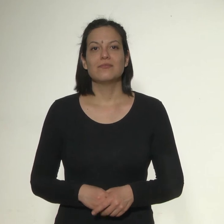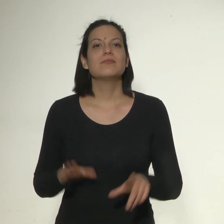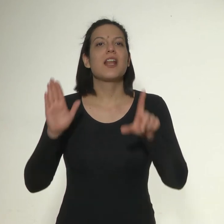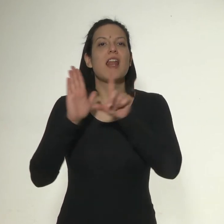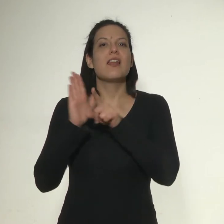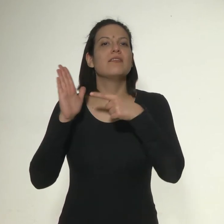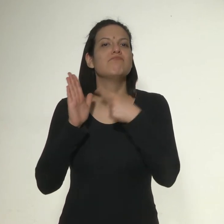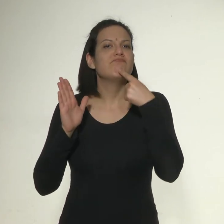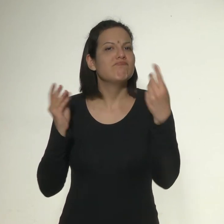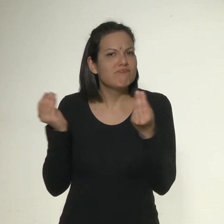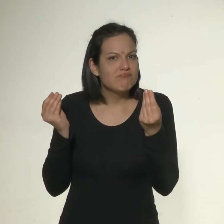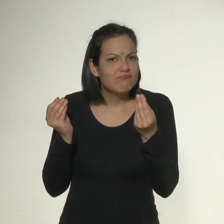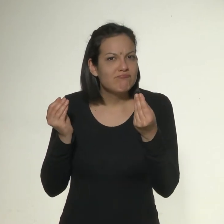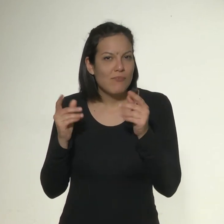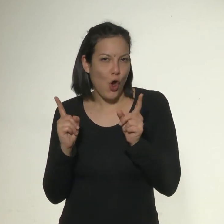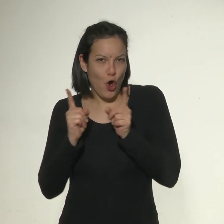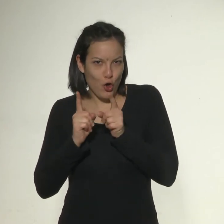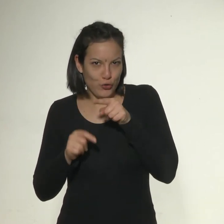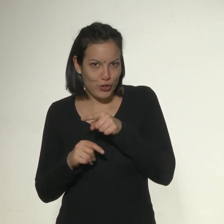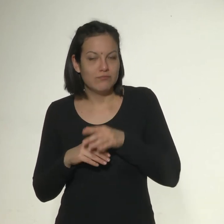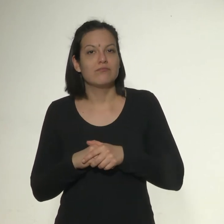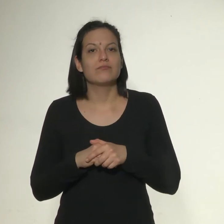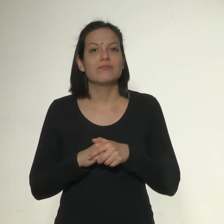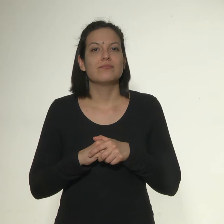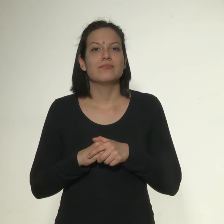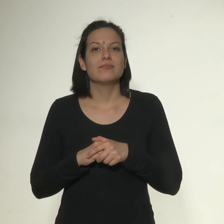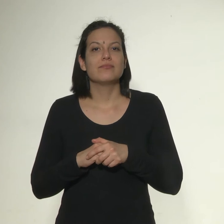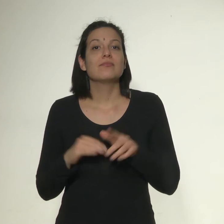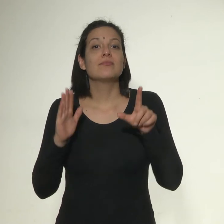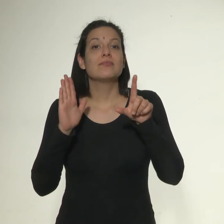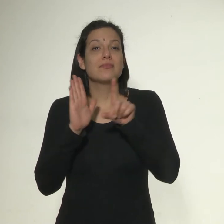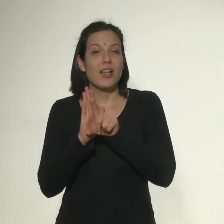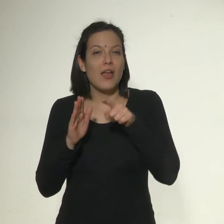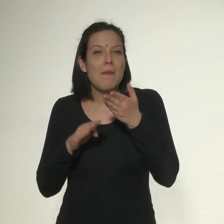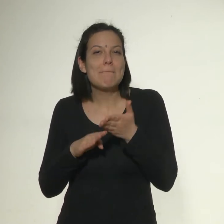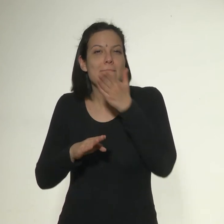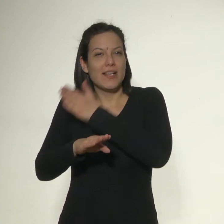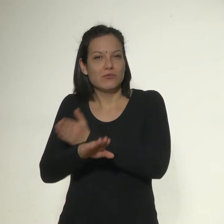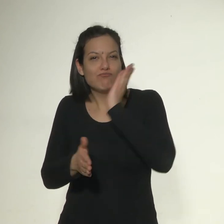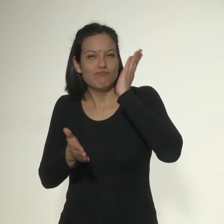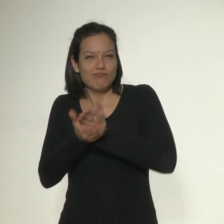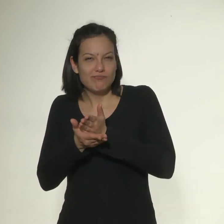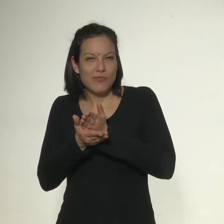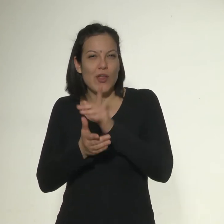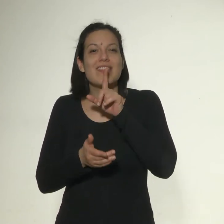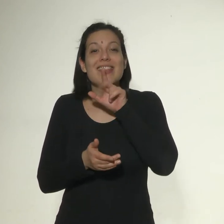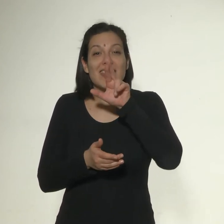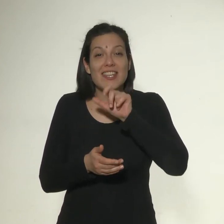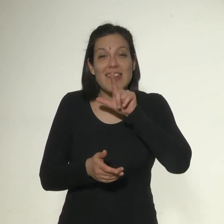¿Qué dice la ley? Extracto. La Ley de Prevención y Sanción de la Trata de